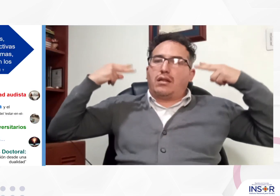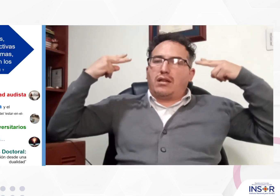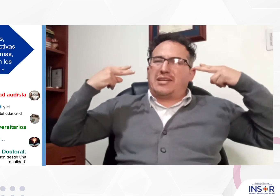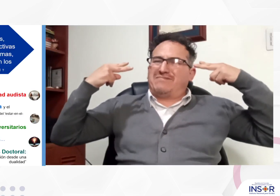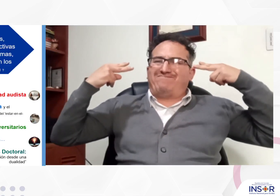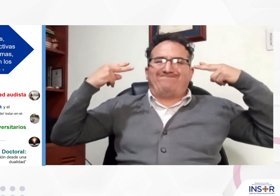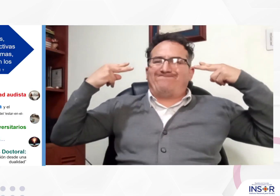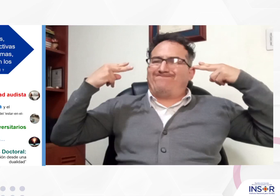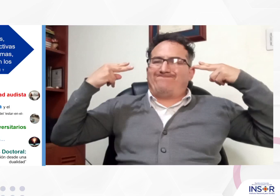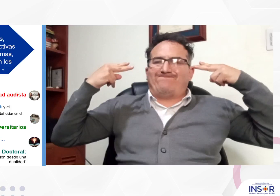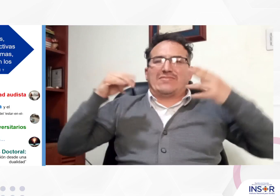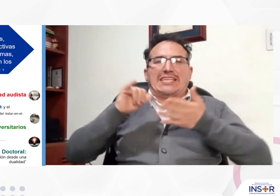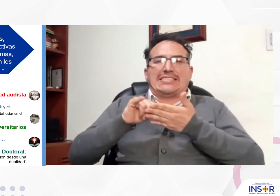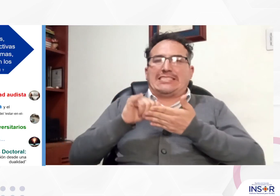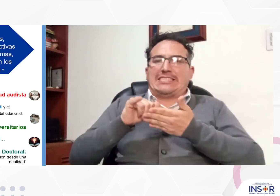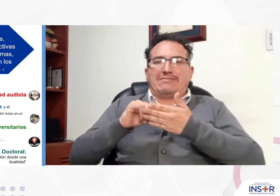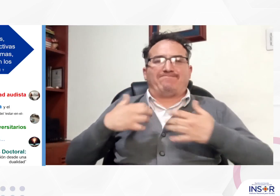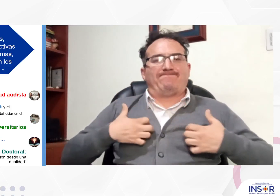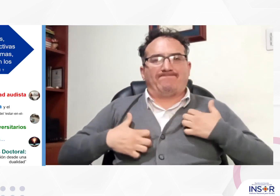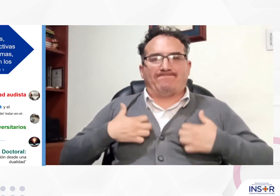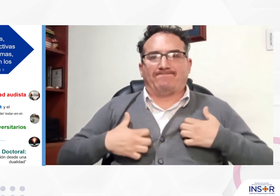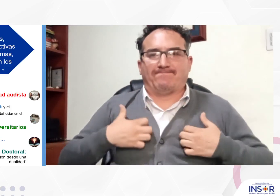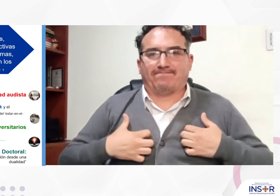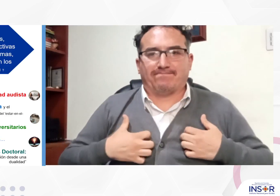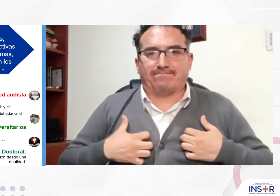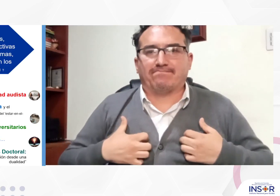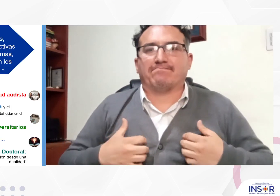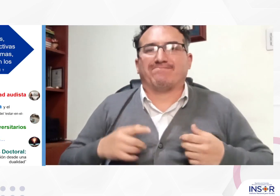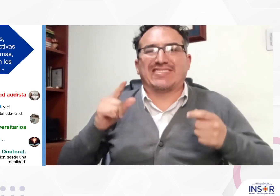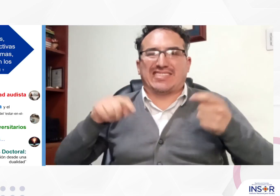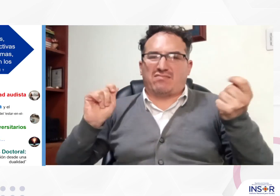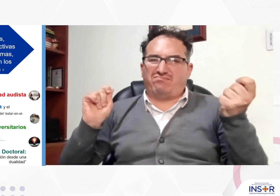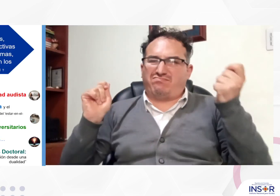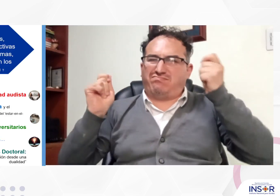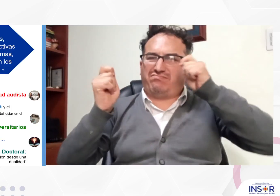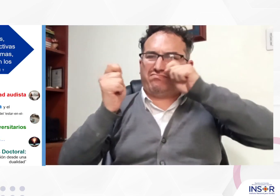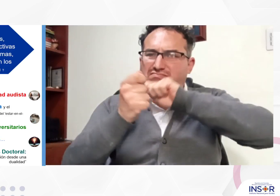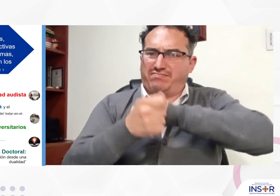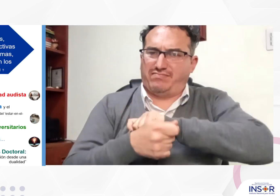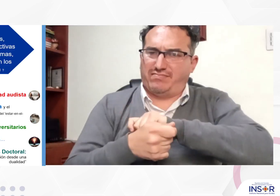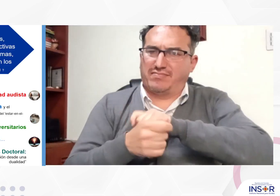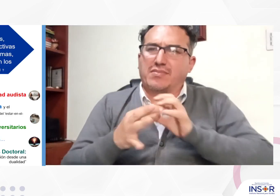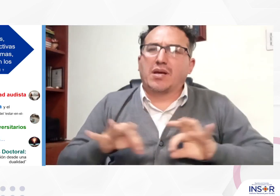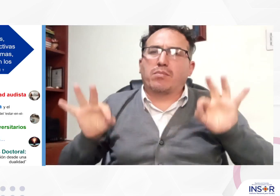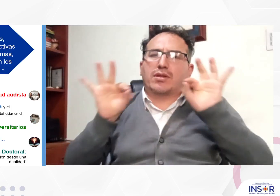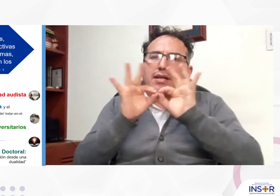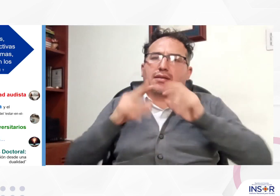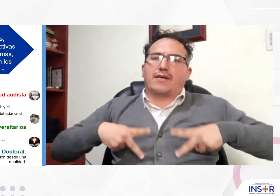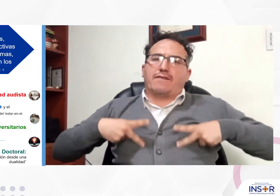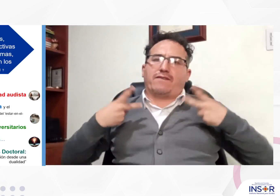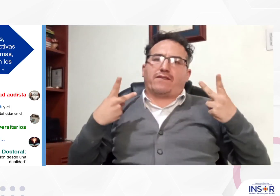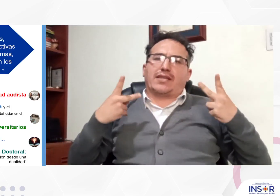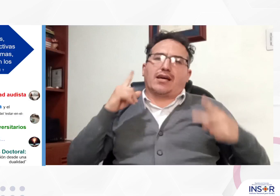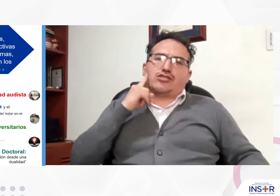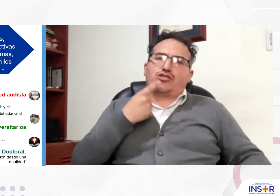esa visión sobre el oído pues hace que se generen ese tipo de inquietudes que es necesario darle un giro también